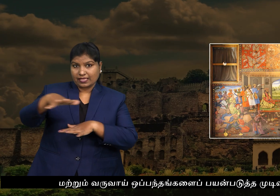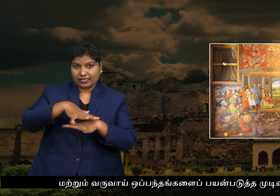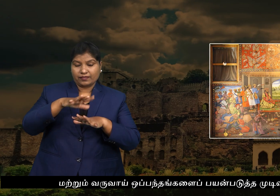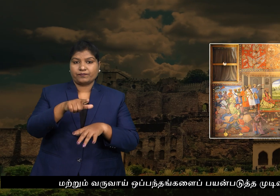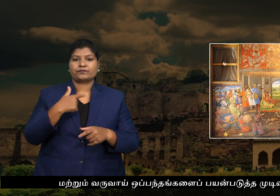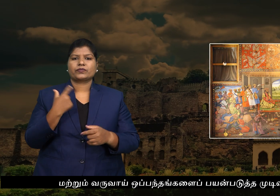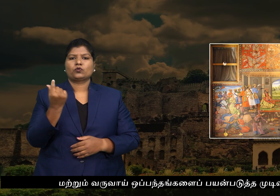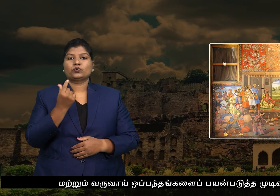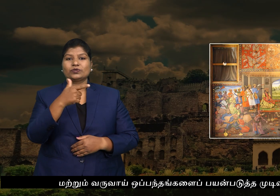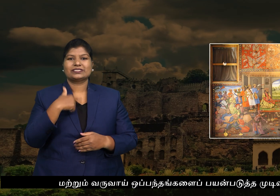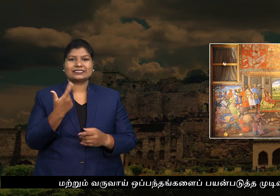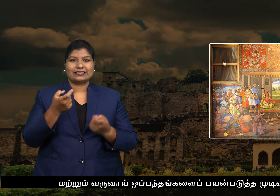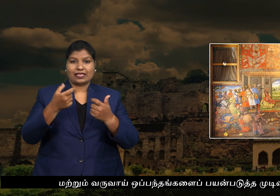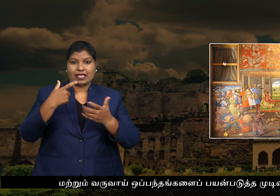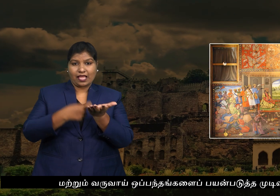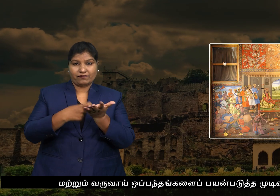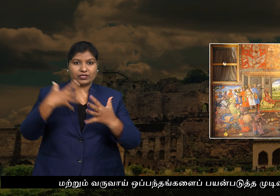முடிவு செய்தனர்.